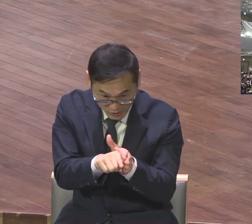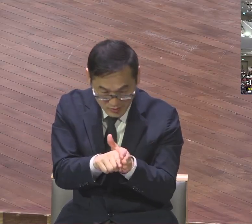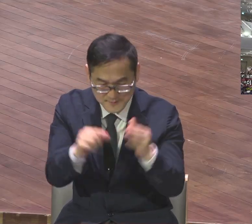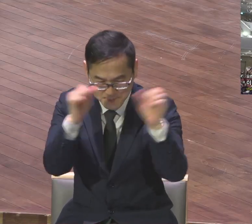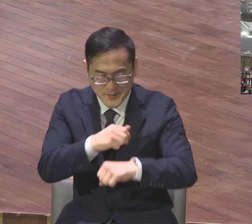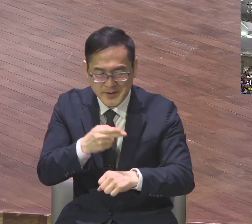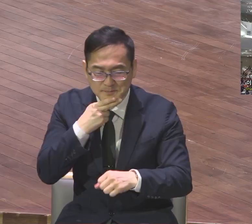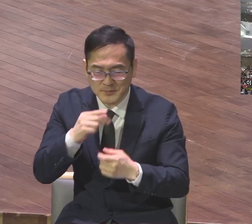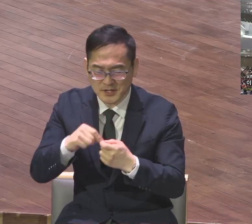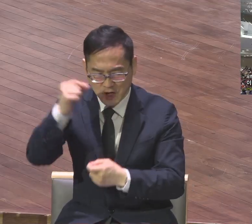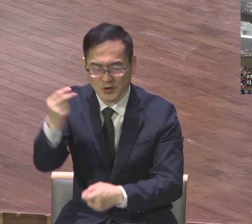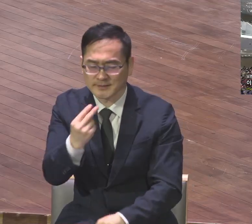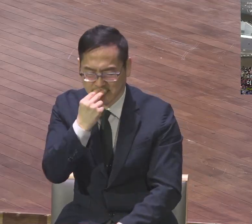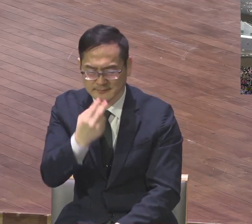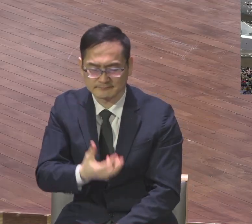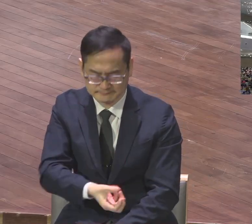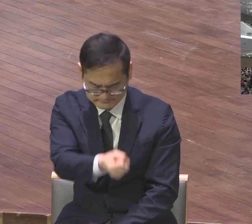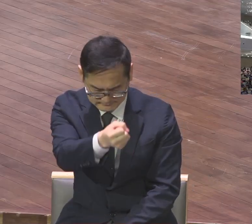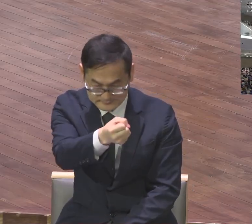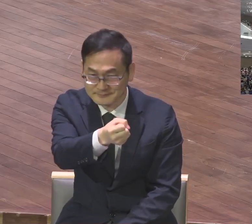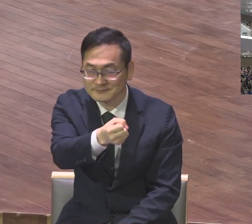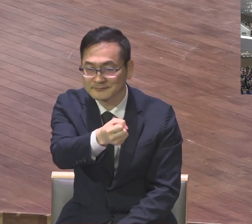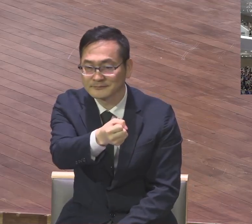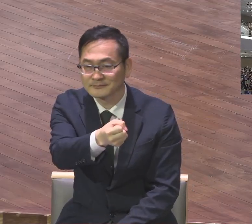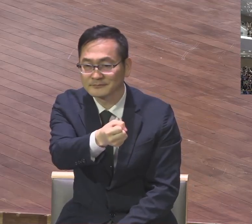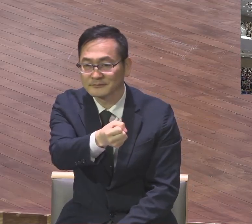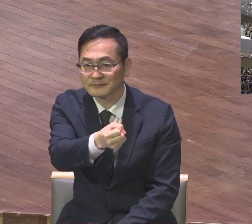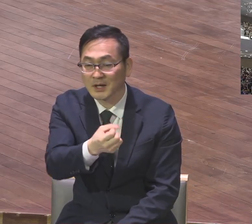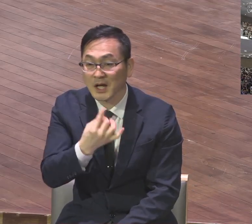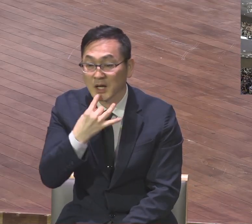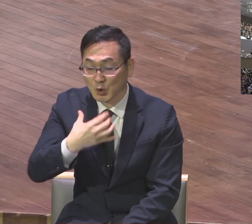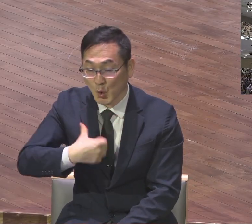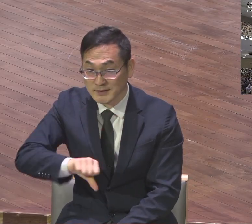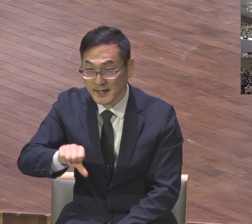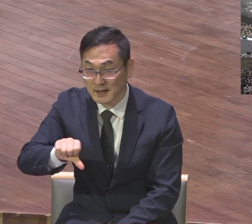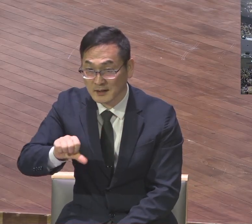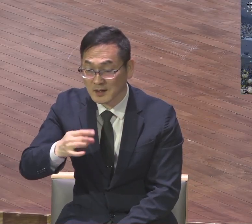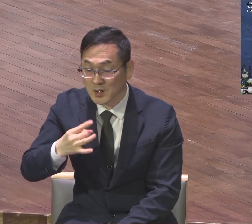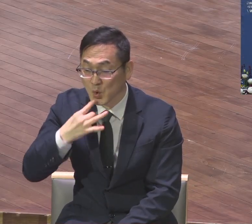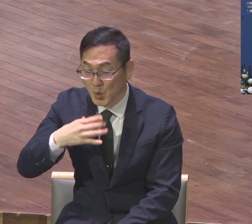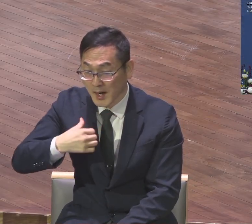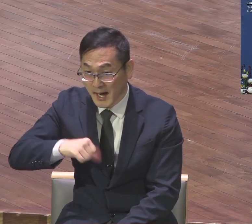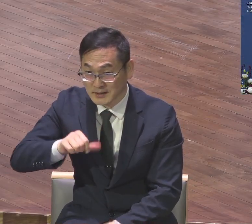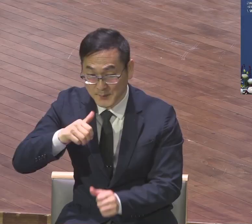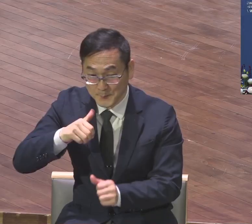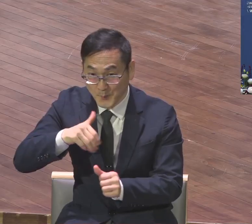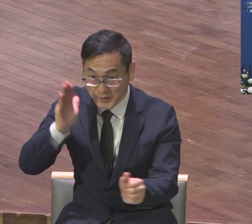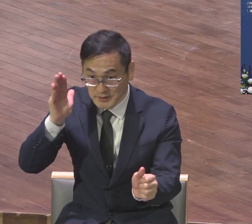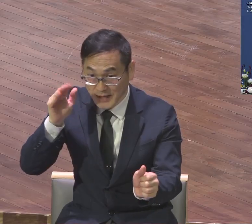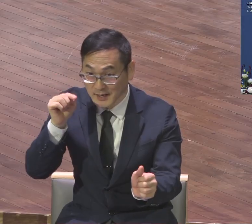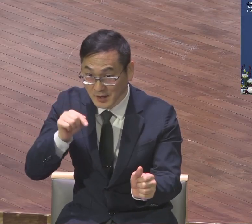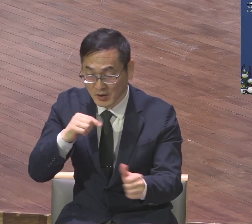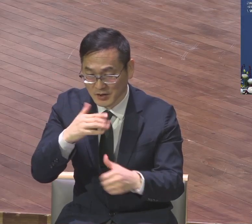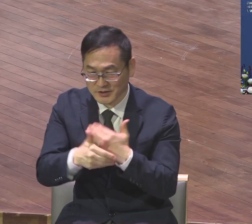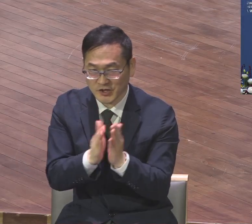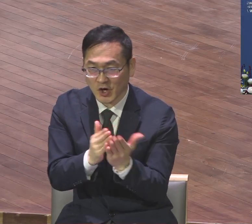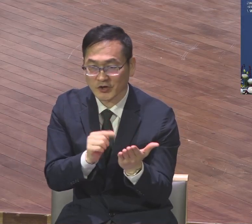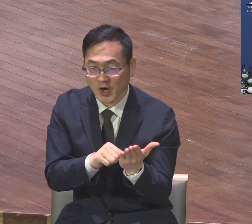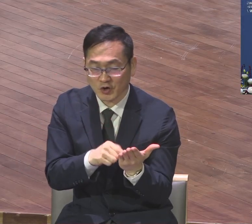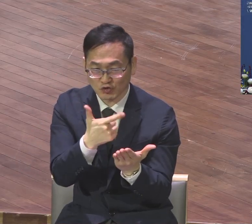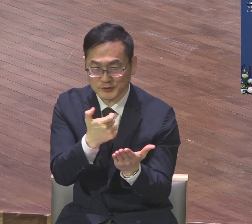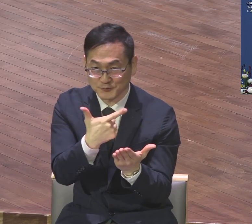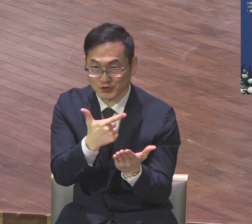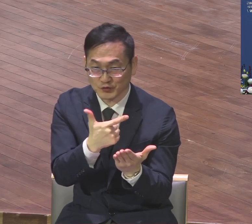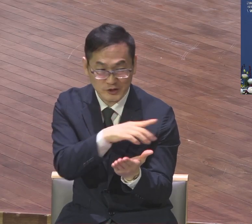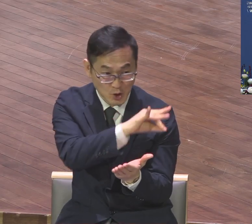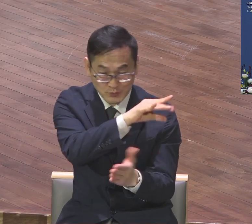하려 하심이라. 하나님께서 독생자를 보셨다는 이 본문의 말씀은요, 성경 66권